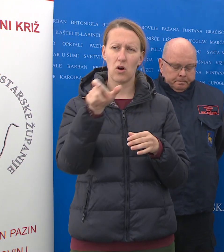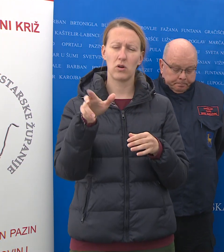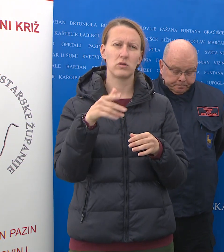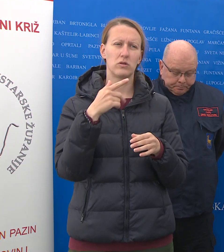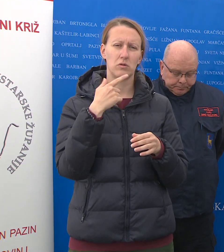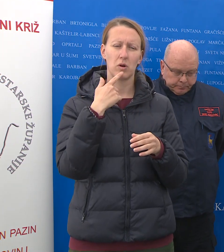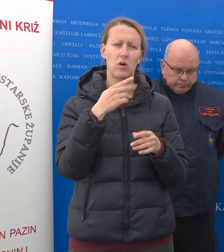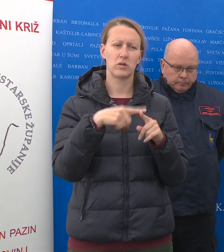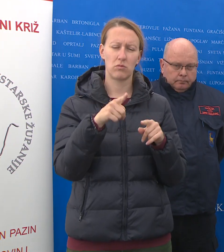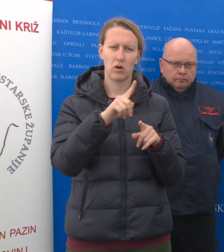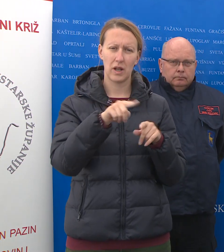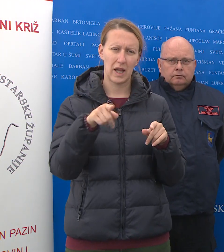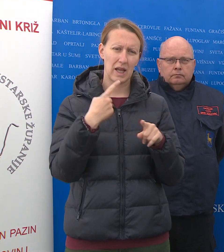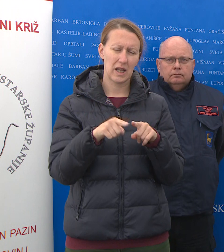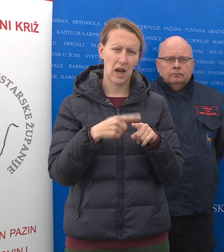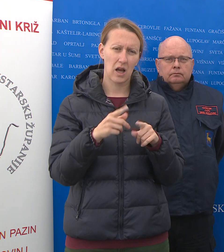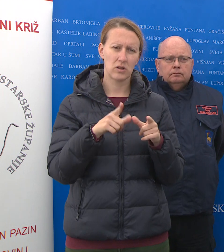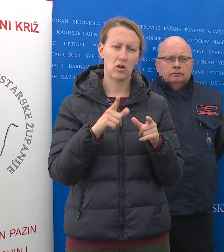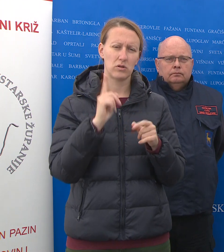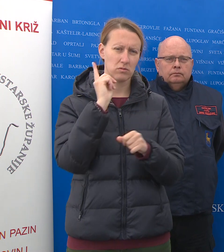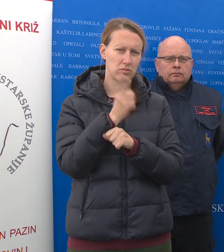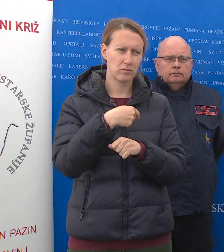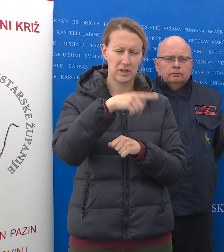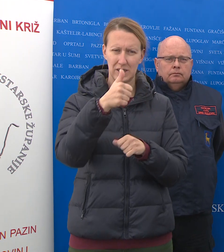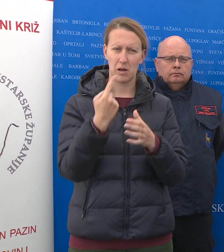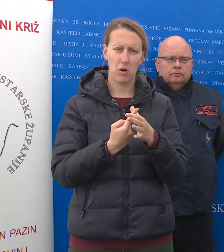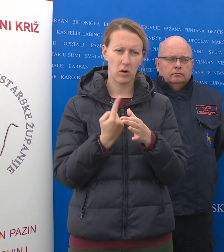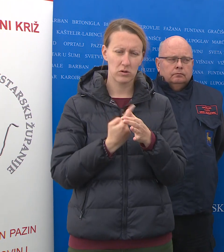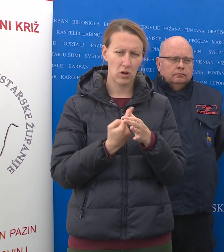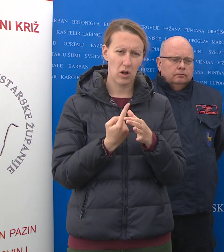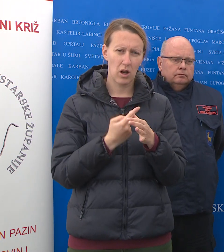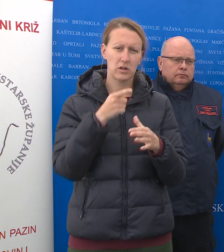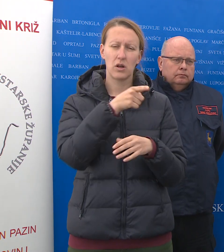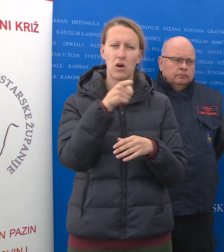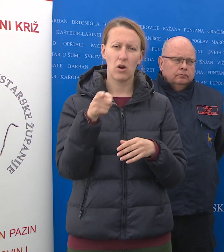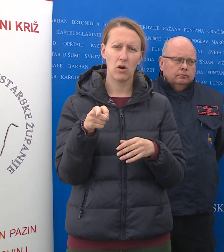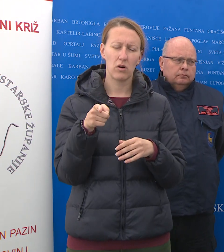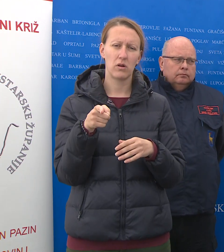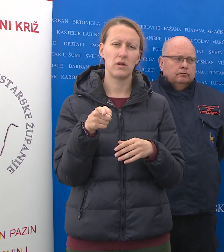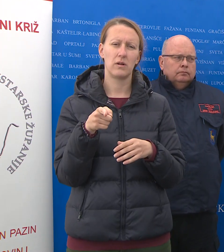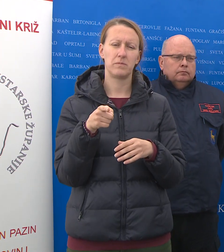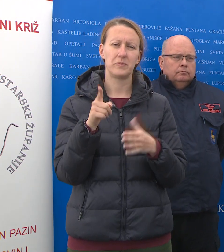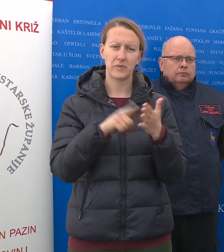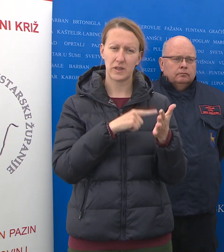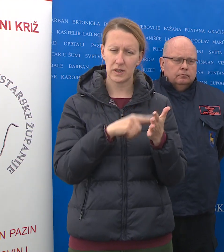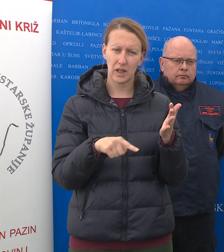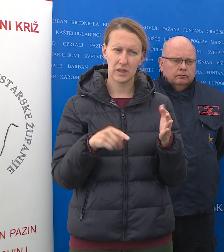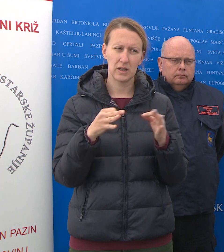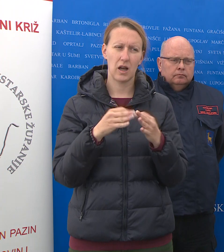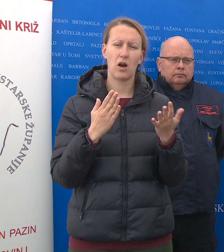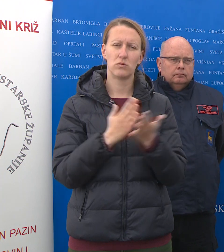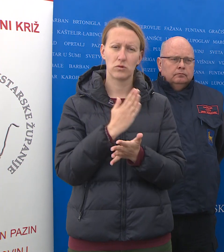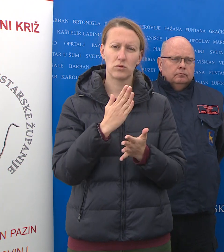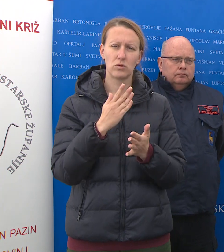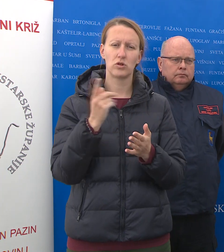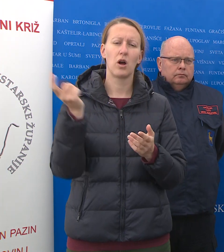koje su zbog određenog razloga upućene na samoizolaciju, one se testiraju a u